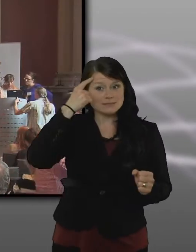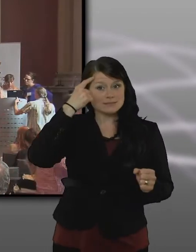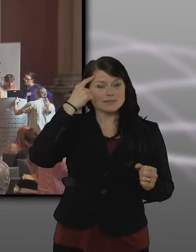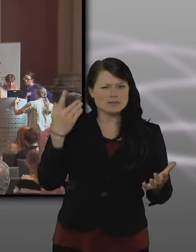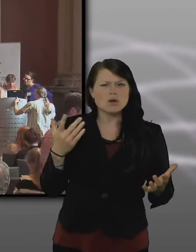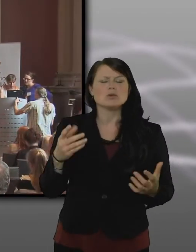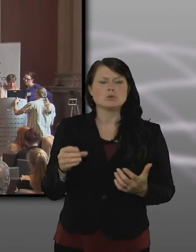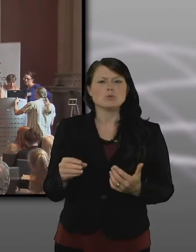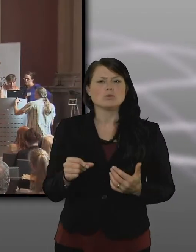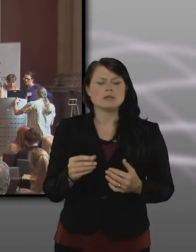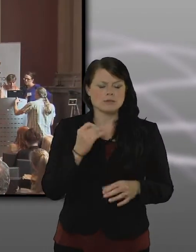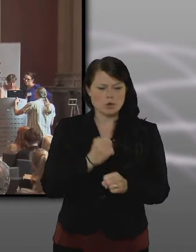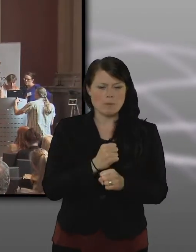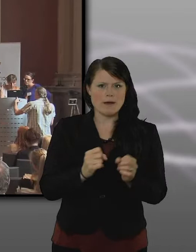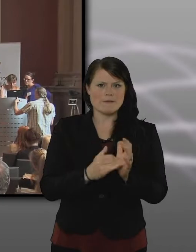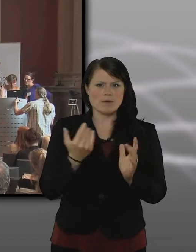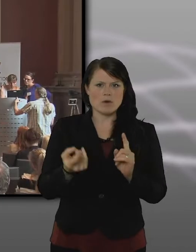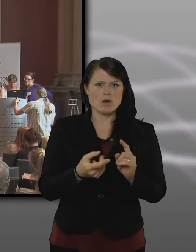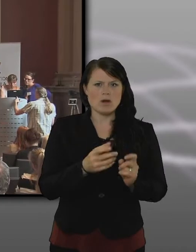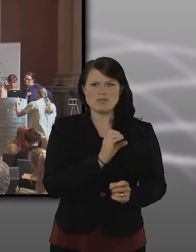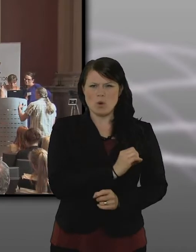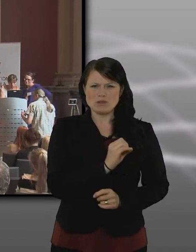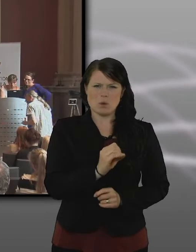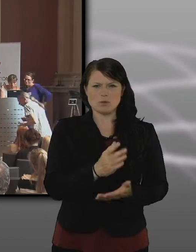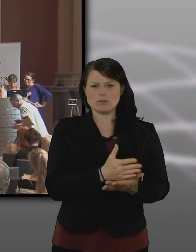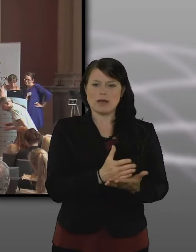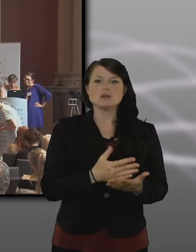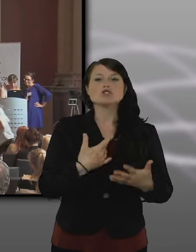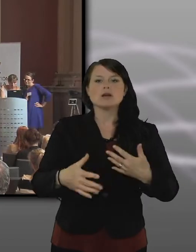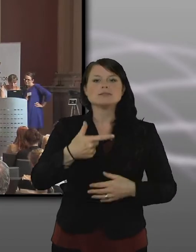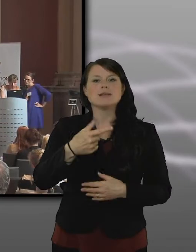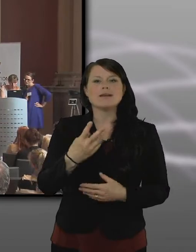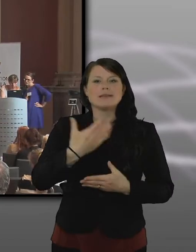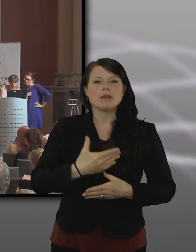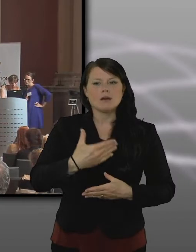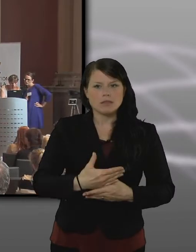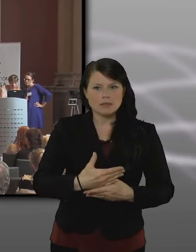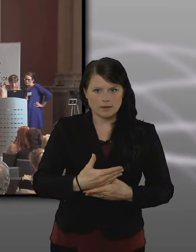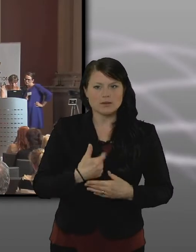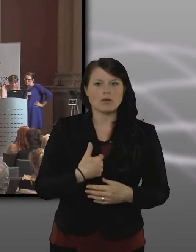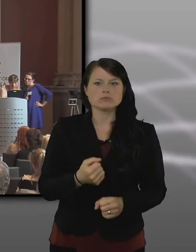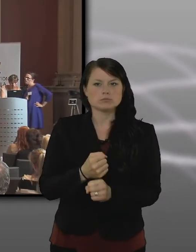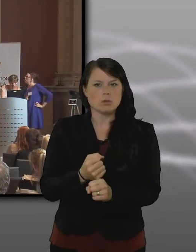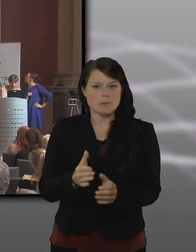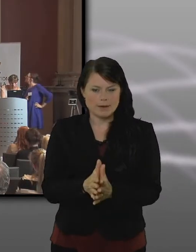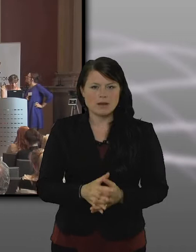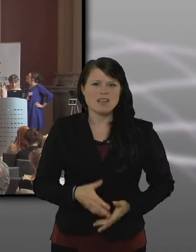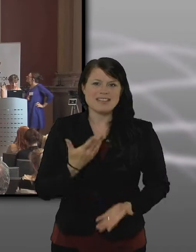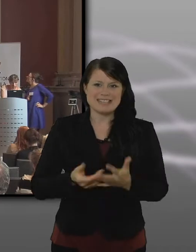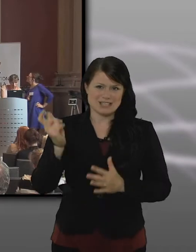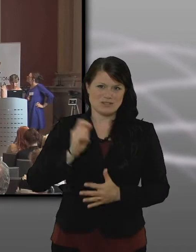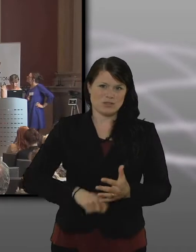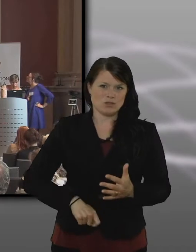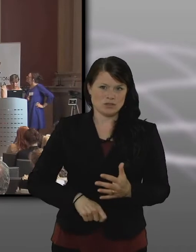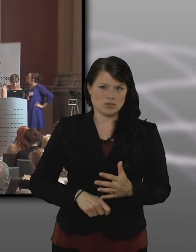under från början av 00-talet med att göra tv-teater. Och det är rätt så dyra